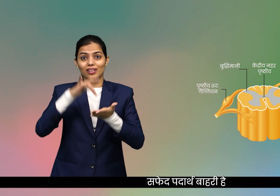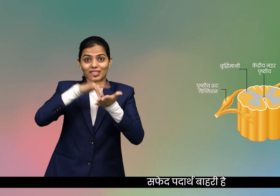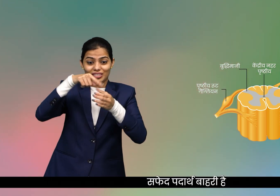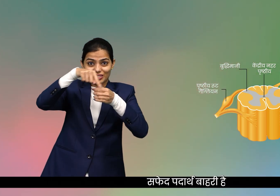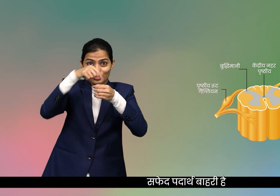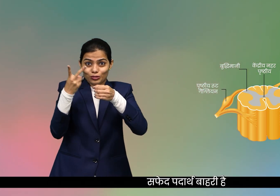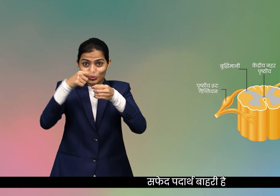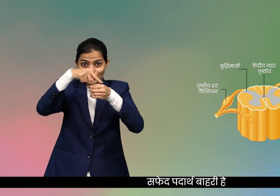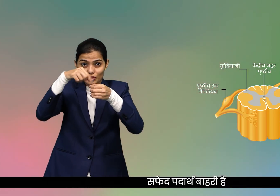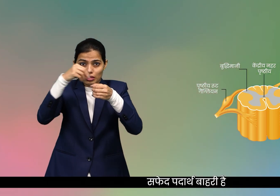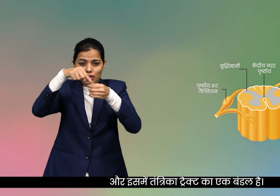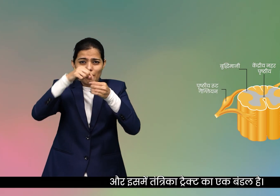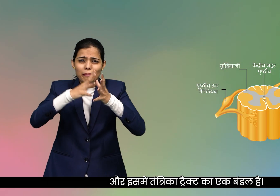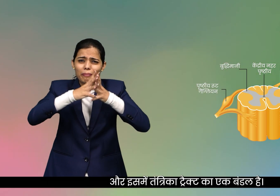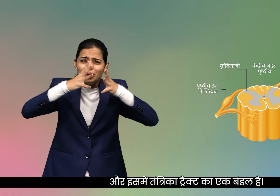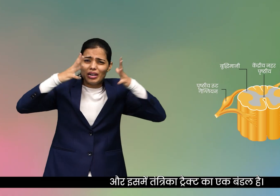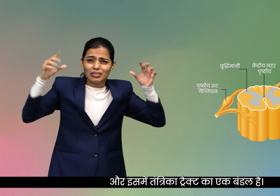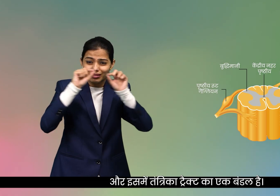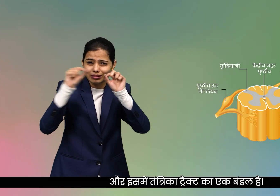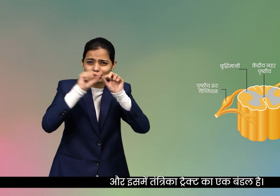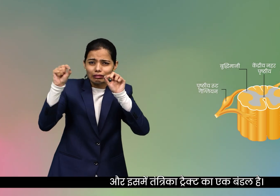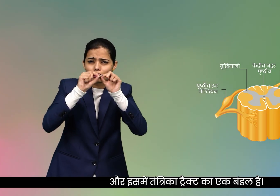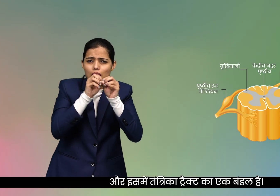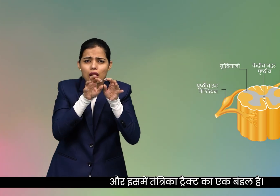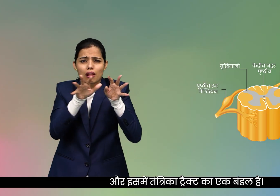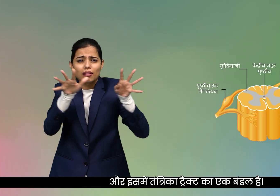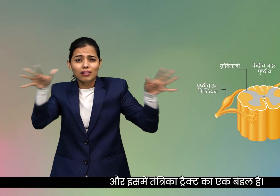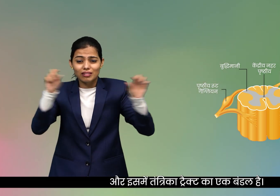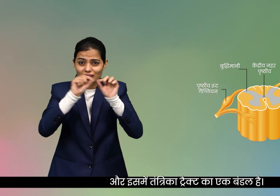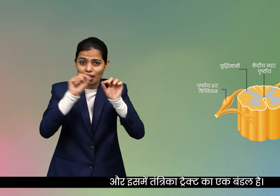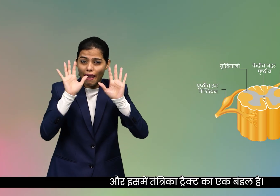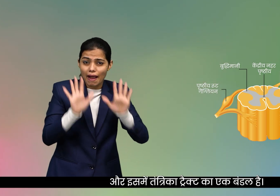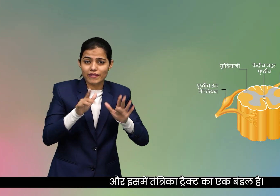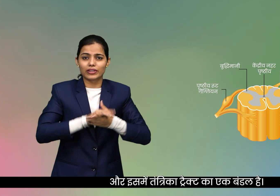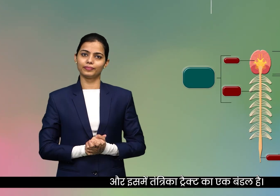सफेद पदार्थ बाहरी है और इसमें तंत्रिका ट्रैक्ट का एक बंडल है।